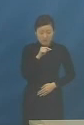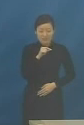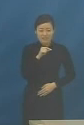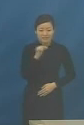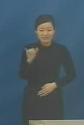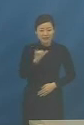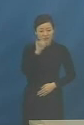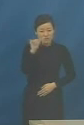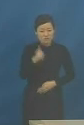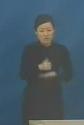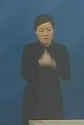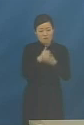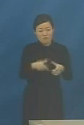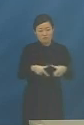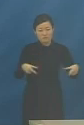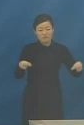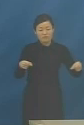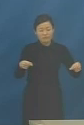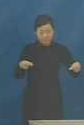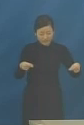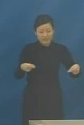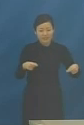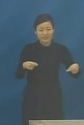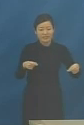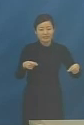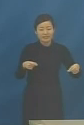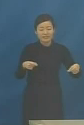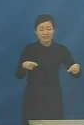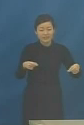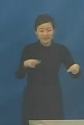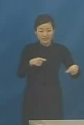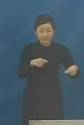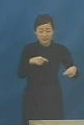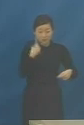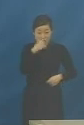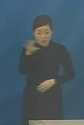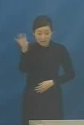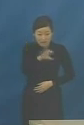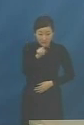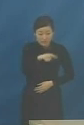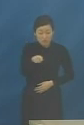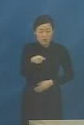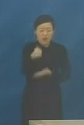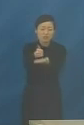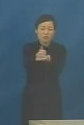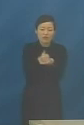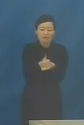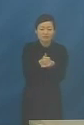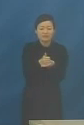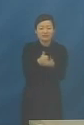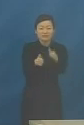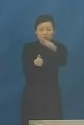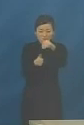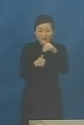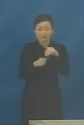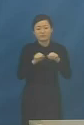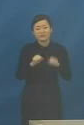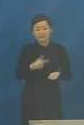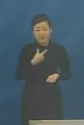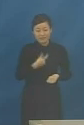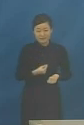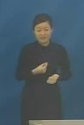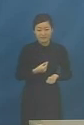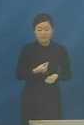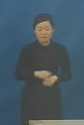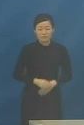へ是非お越しをいただくようにご招待をバレーの方で申し上げたいと考えておりますまああの